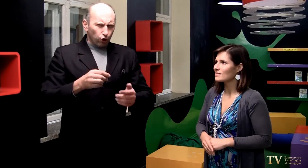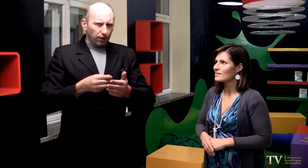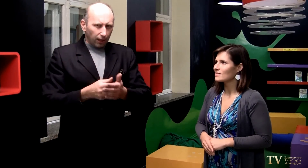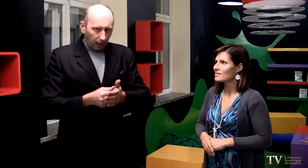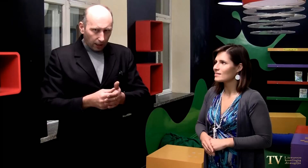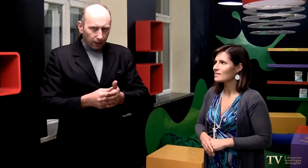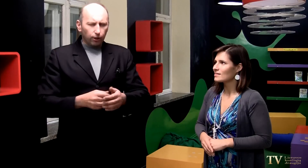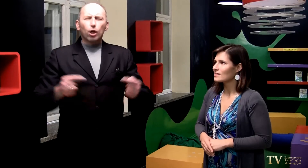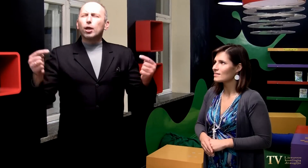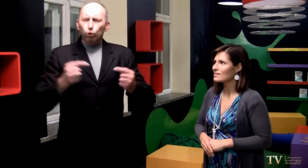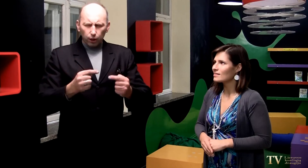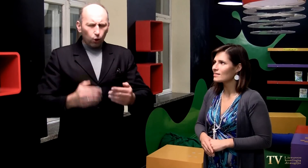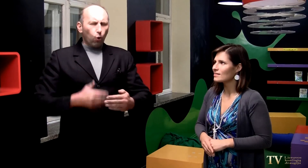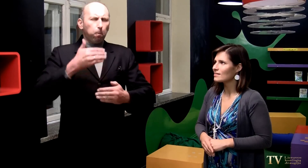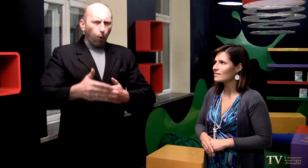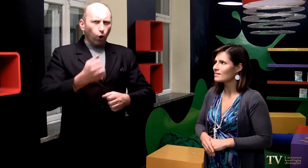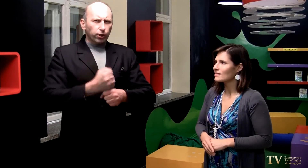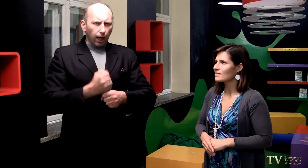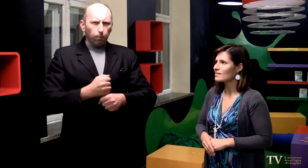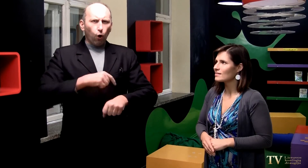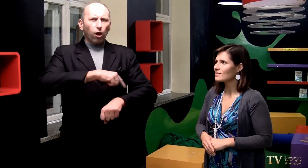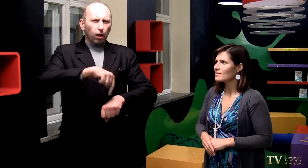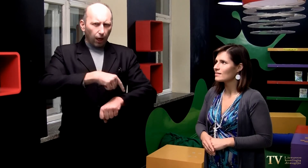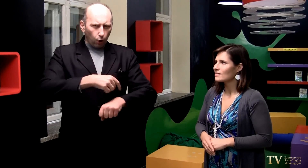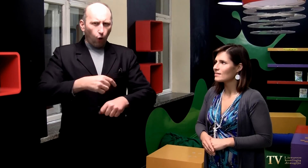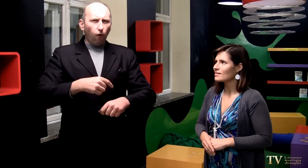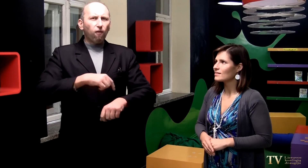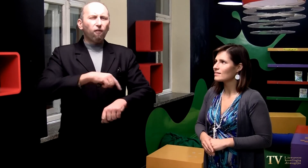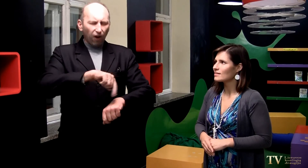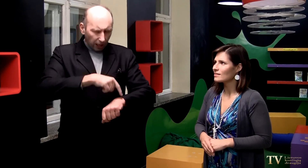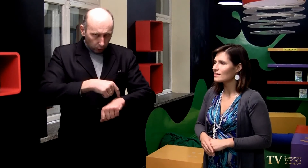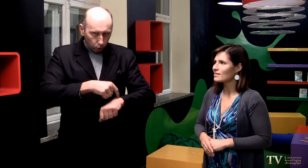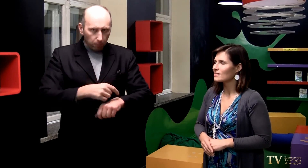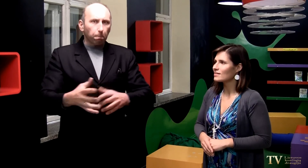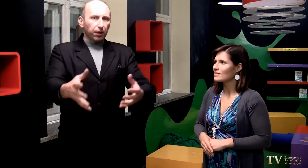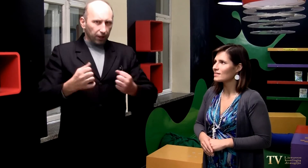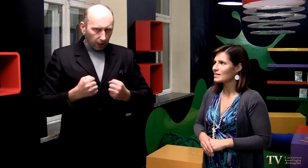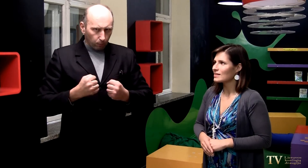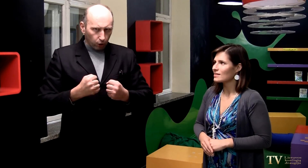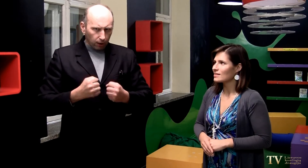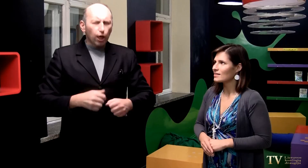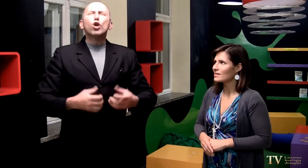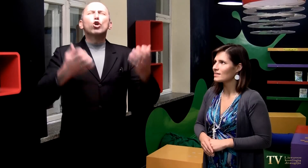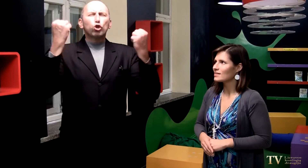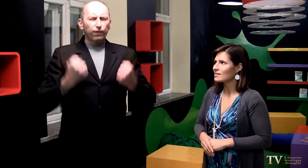mažesnės kainas, sutinku po darbo laiko valandų priimu,